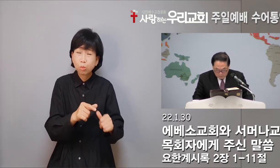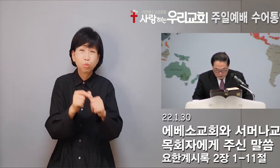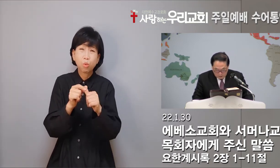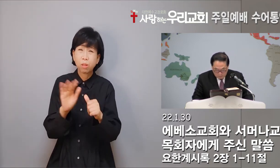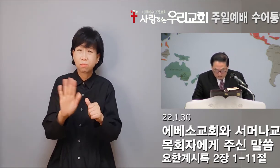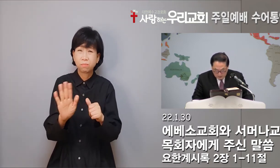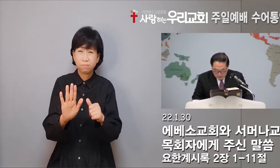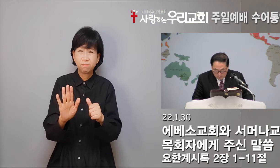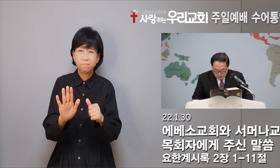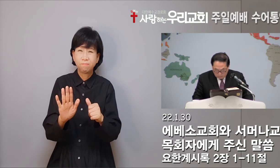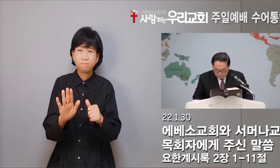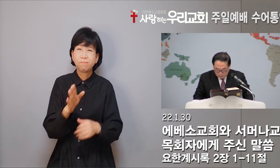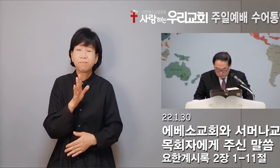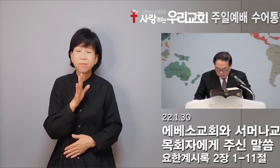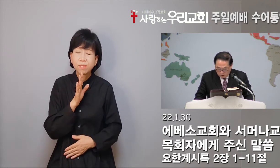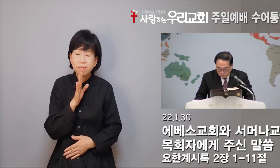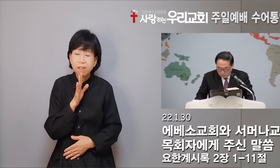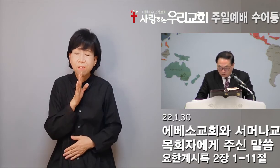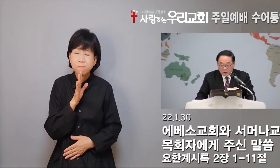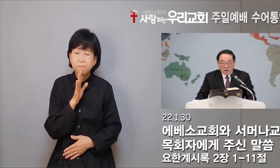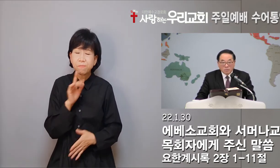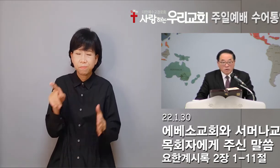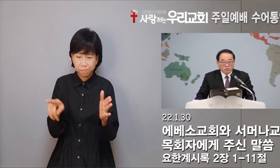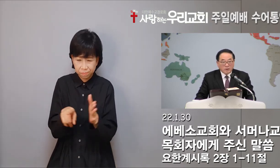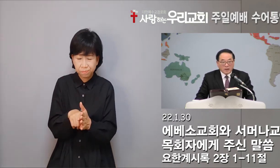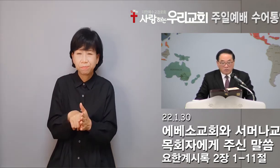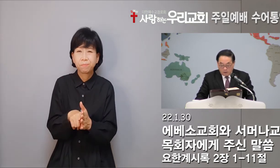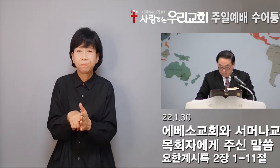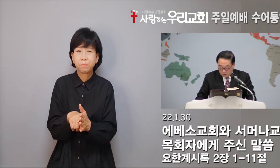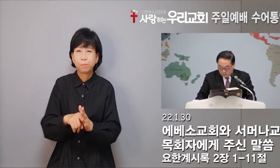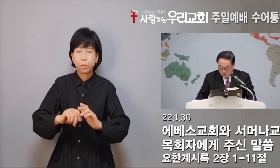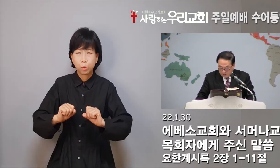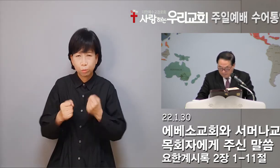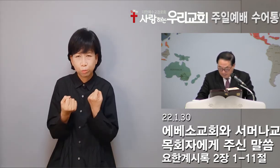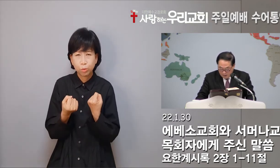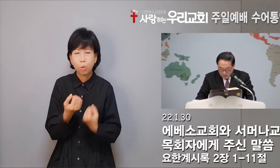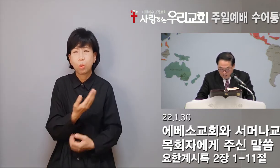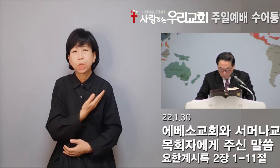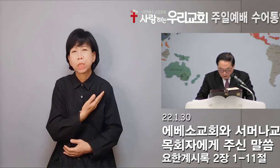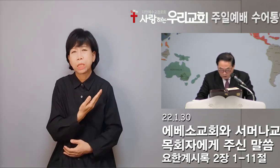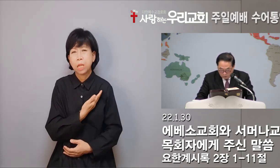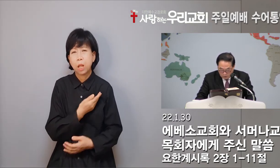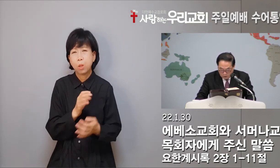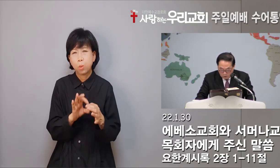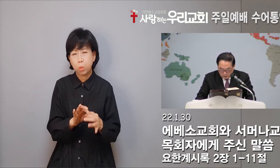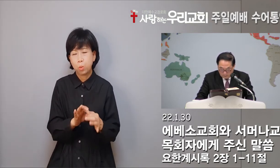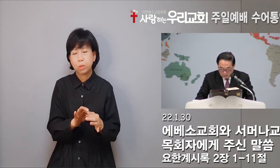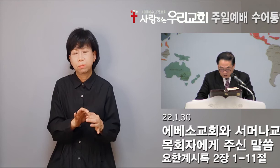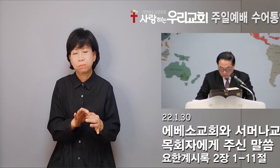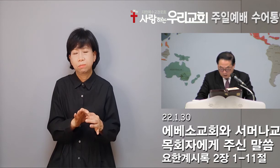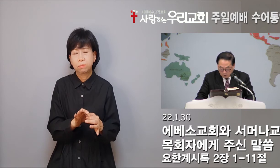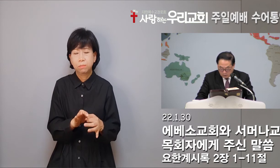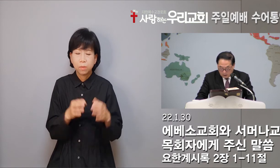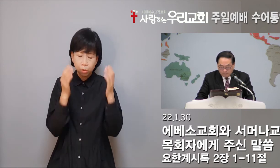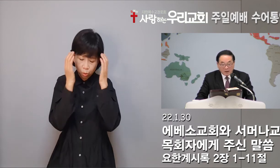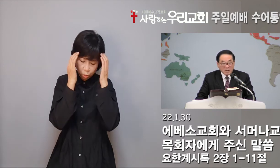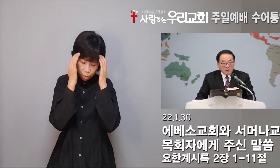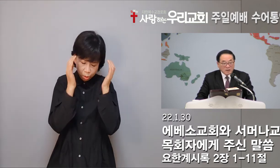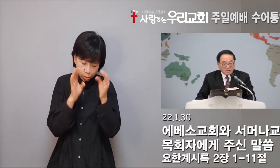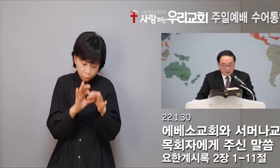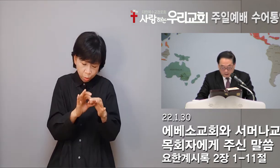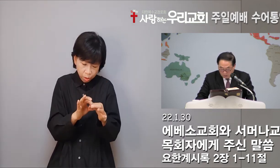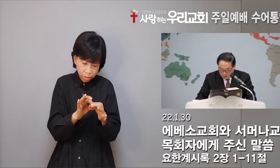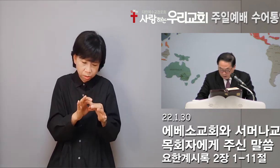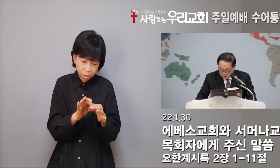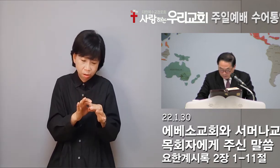구원은 믿음과 인내와 충성과 순종의 삶을 수반하고 있는 것입니다. 고난을 통해 요한은 서문학교회가